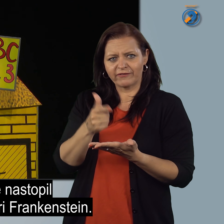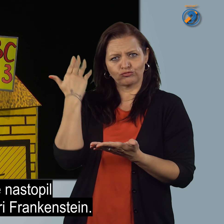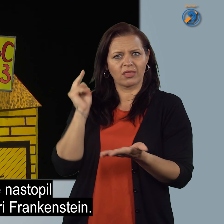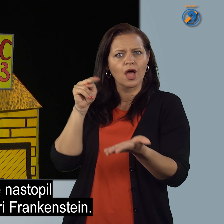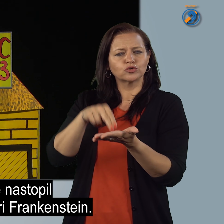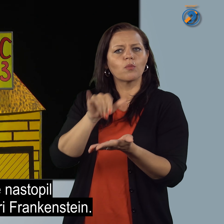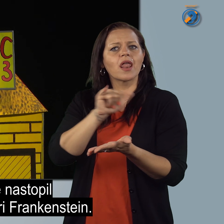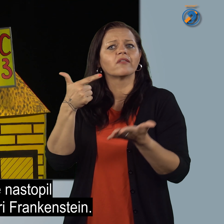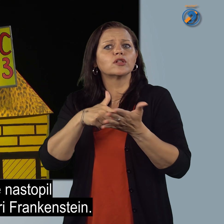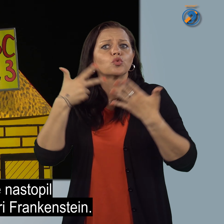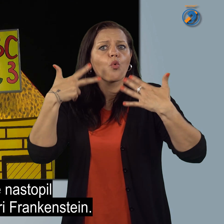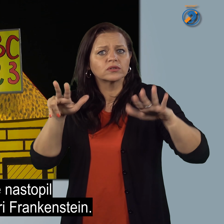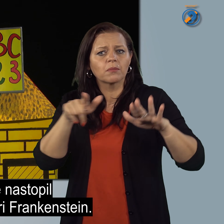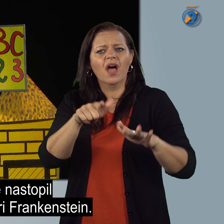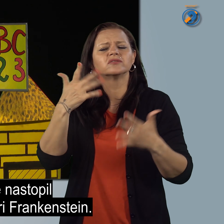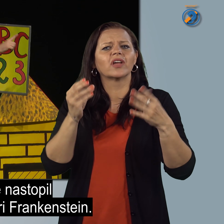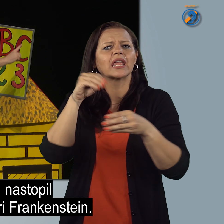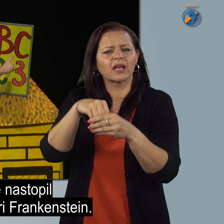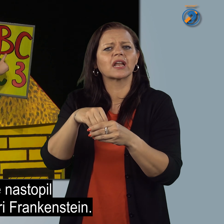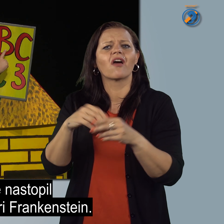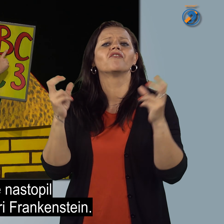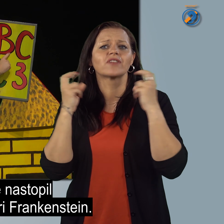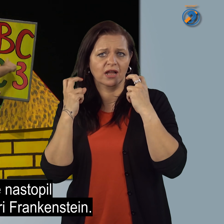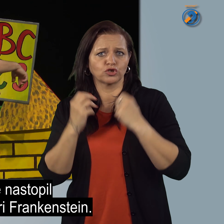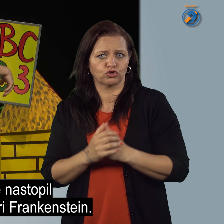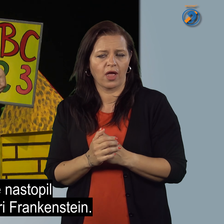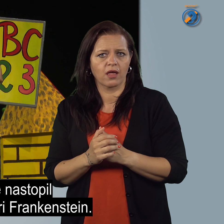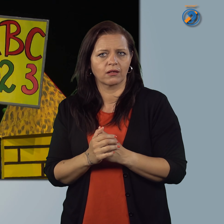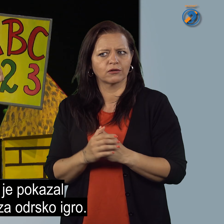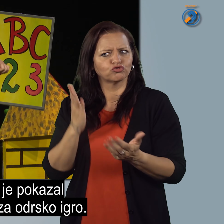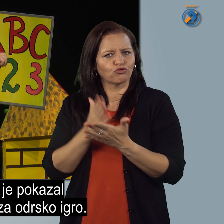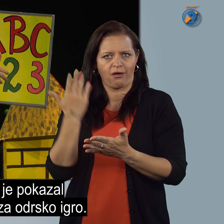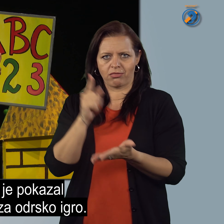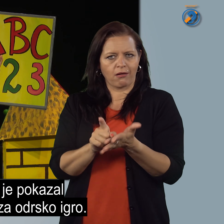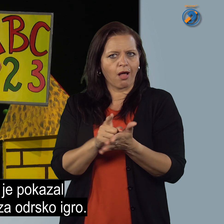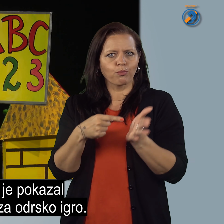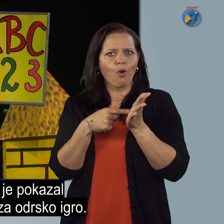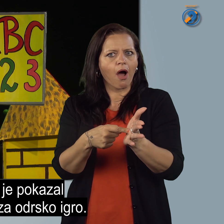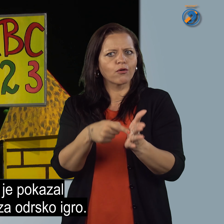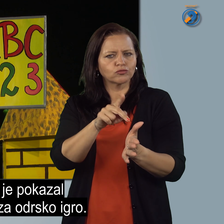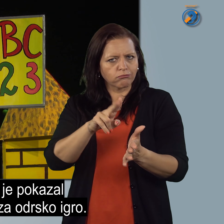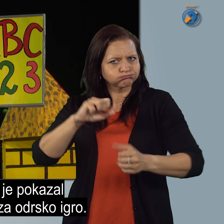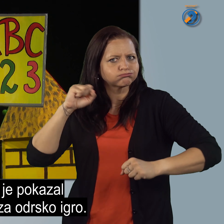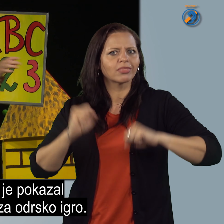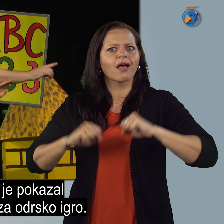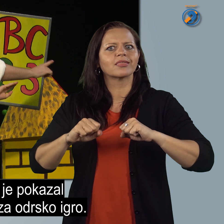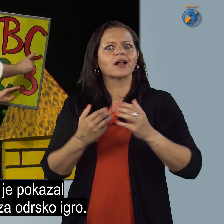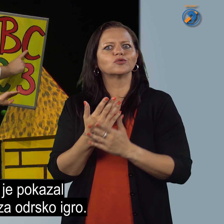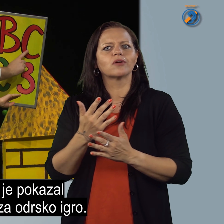Prvič je nastopil leta 2018 v igri Frankenstein. Že takrat je pokazal nadarjenost za odrsko